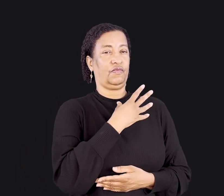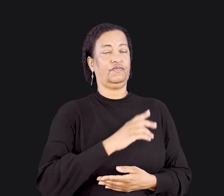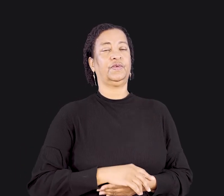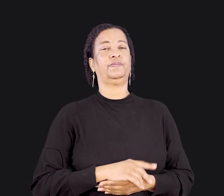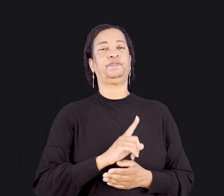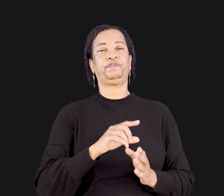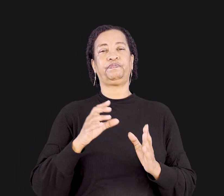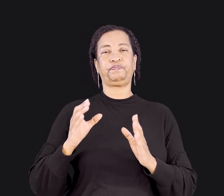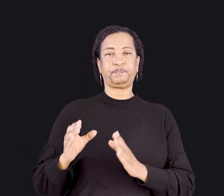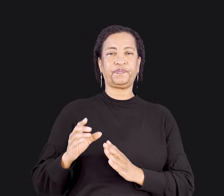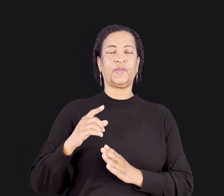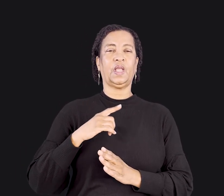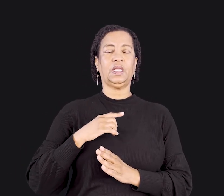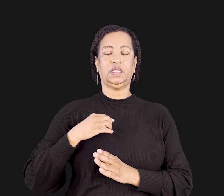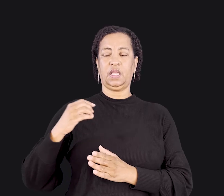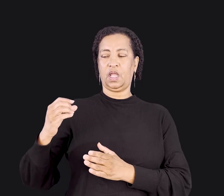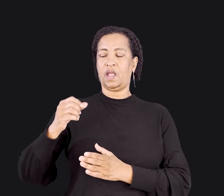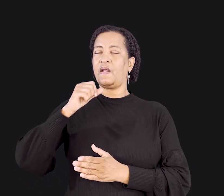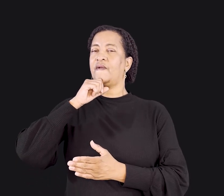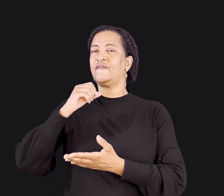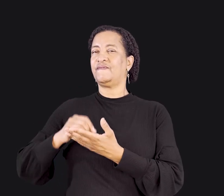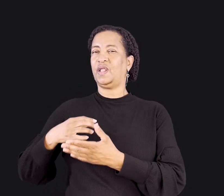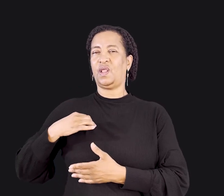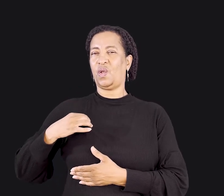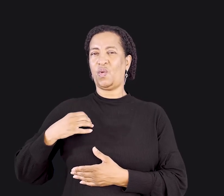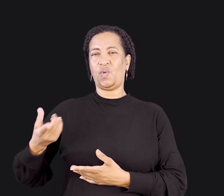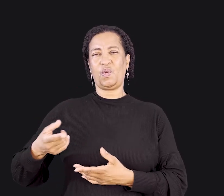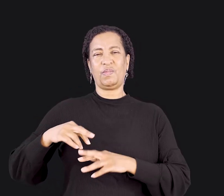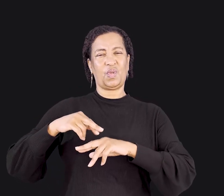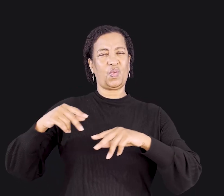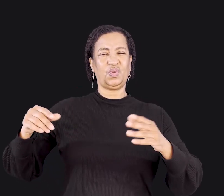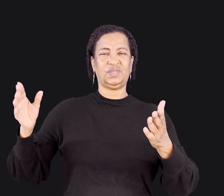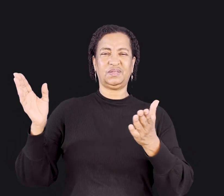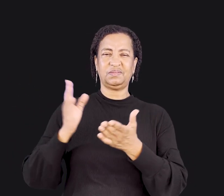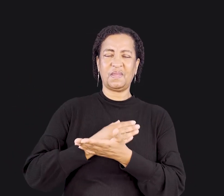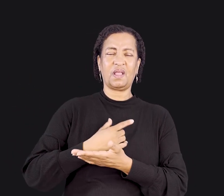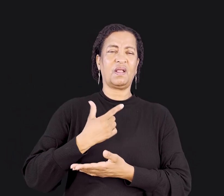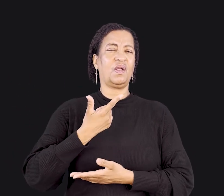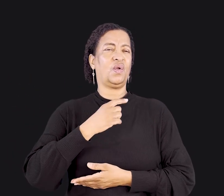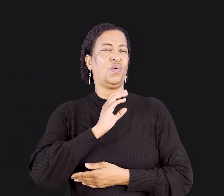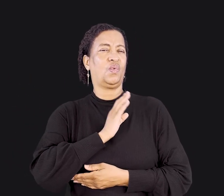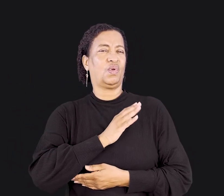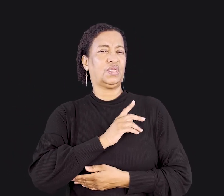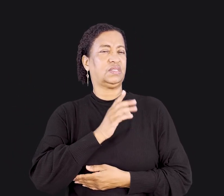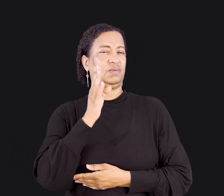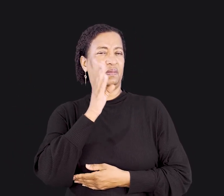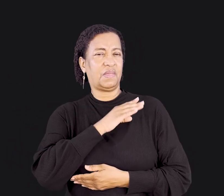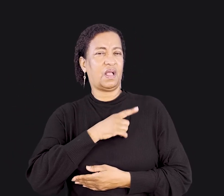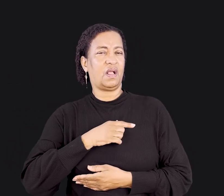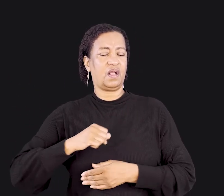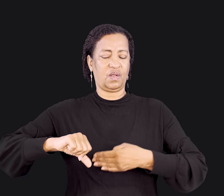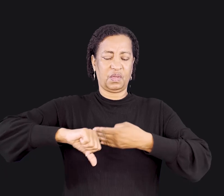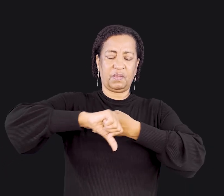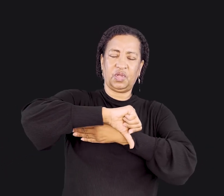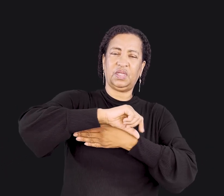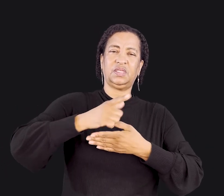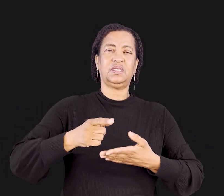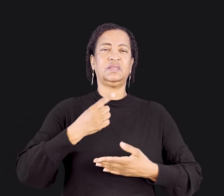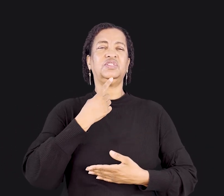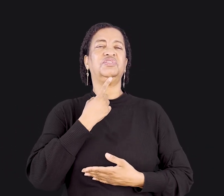do guarda-roupa, a roupa velha. Alienação, dureza de coração, consciência calejada, estilo de vida imoral, desejos enganosos,